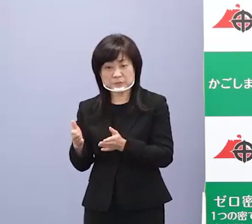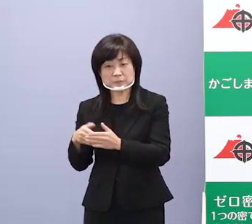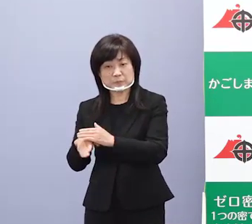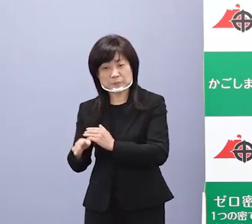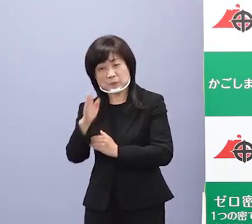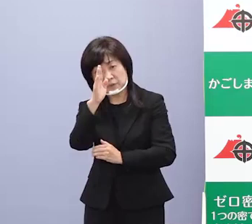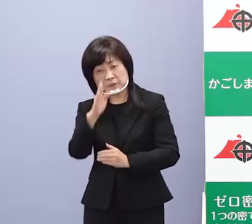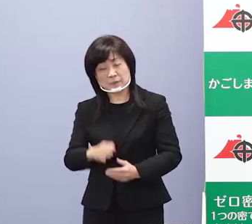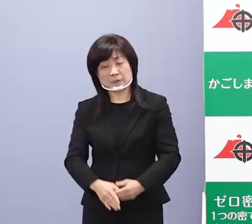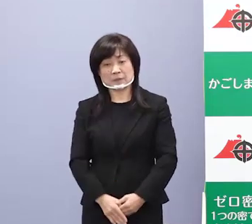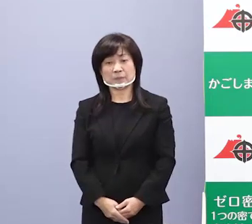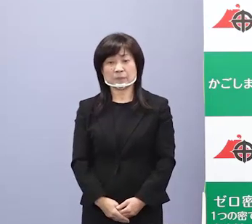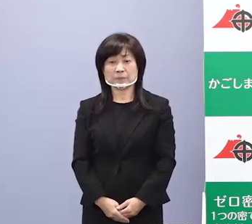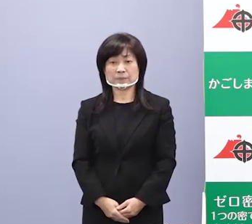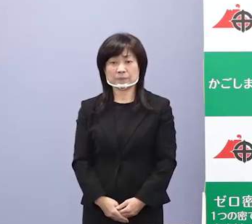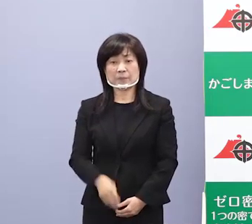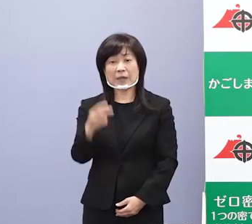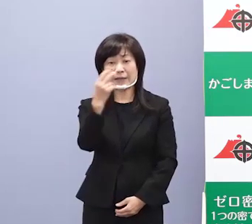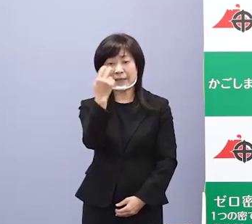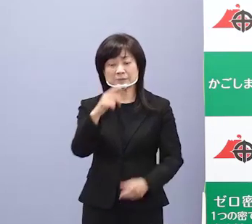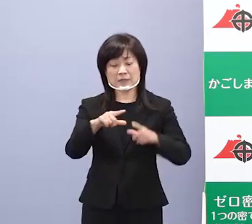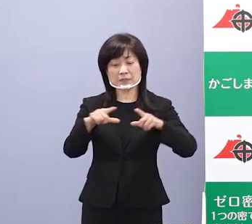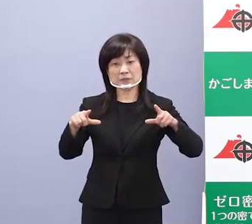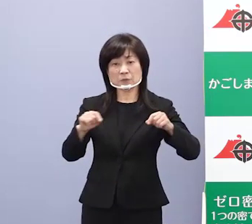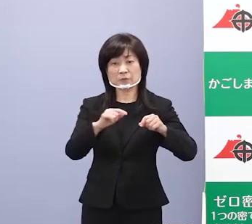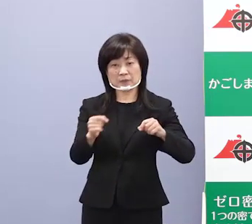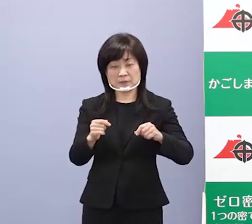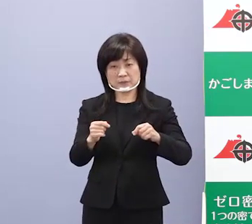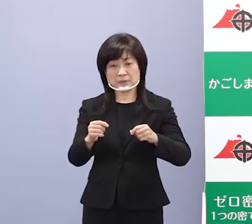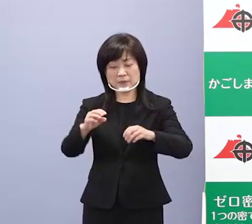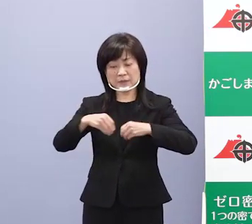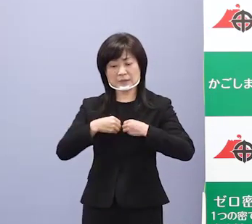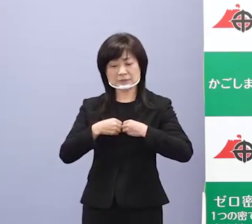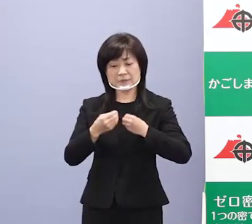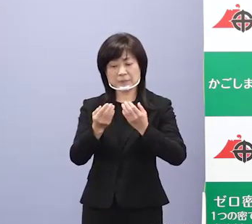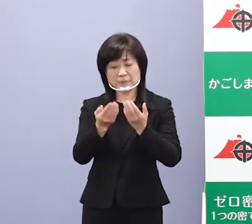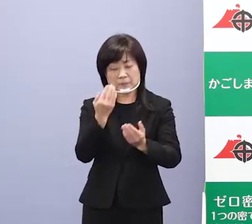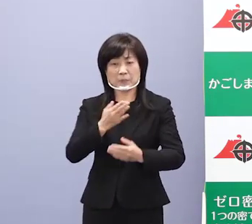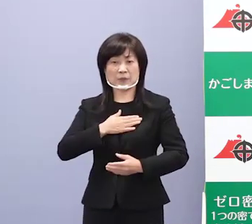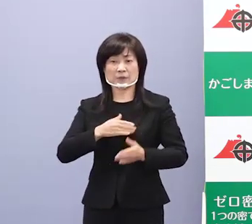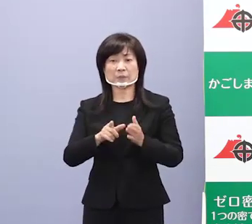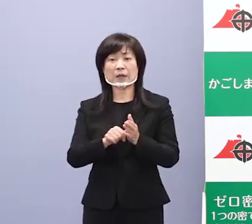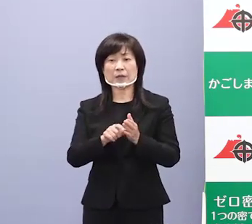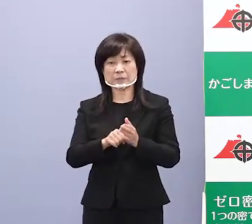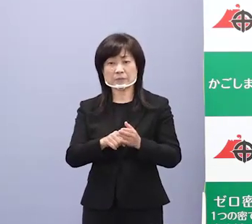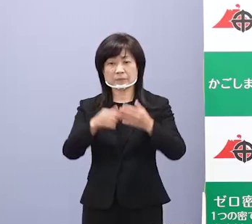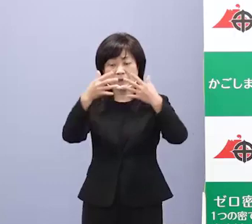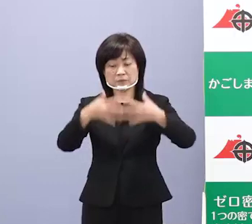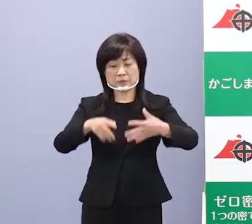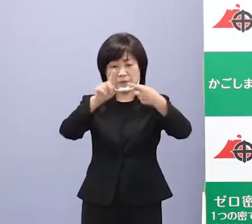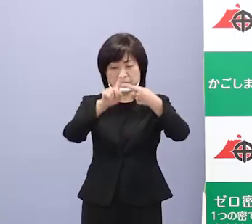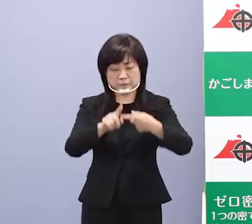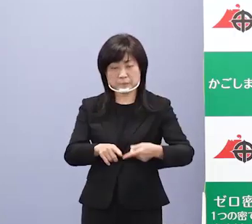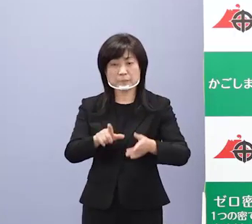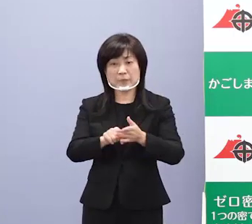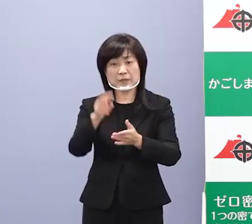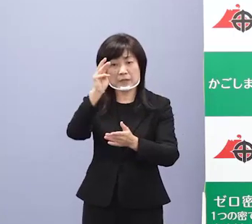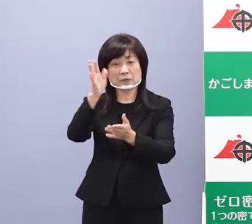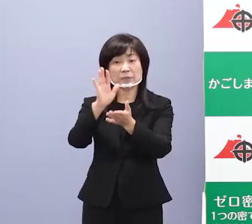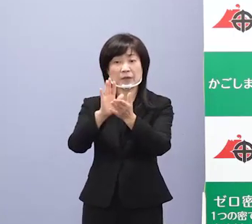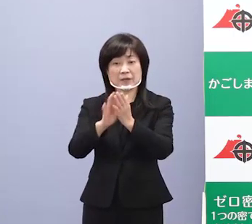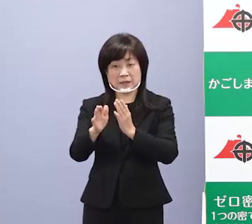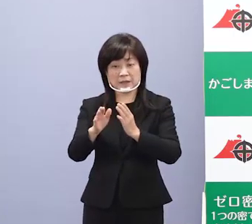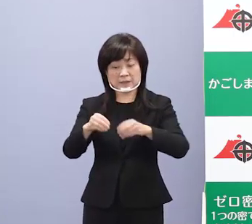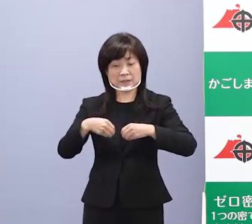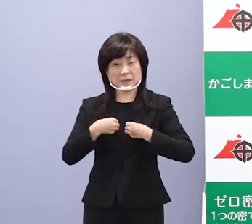します。検査キット等で陽性になった場合、要件に該当する方は、鹿児島県陽